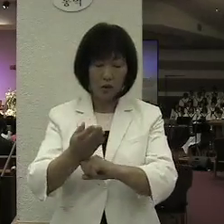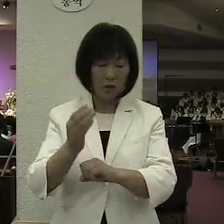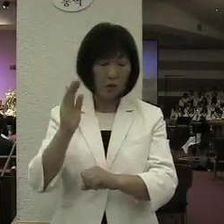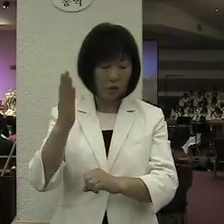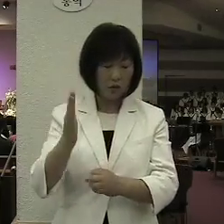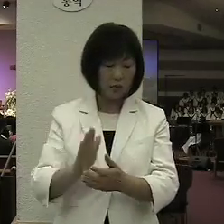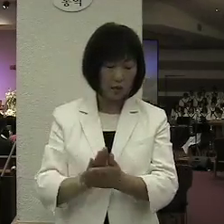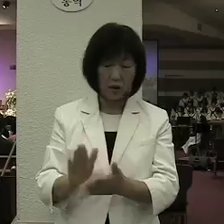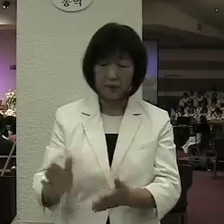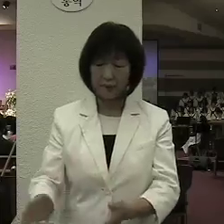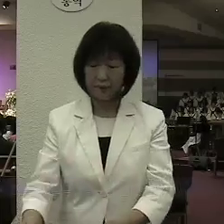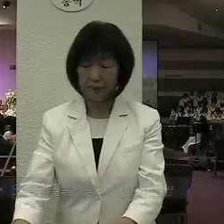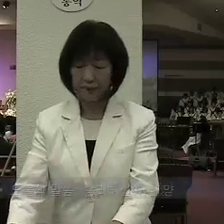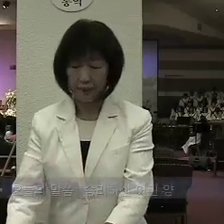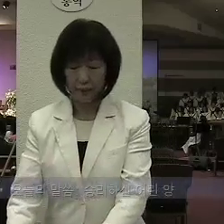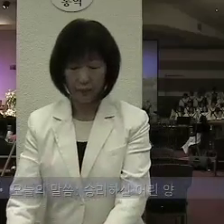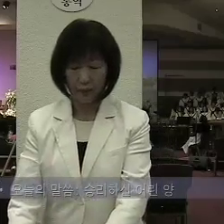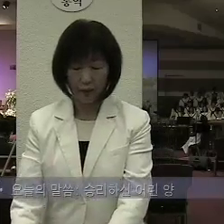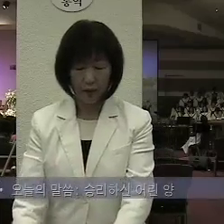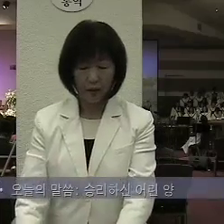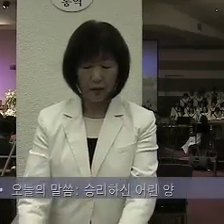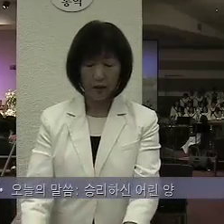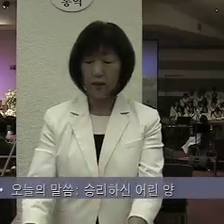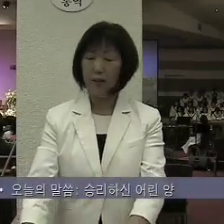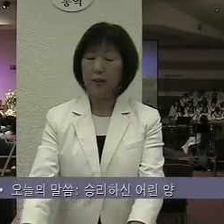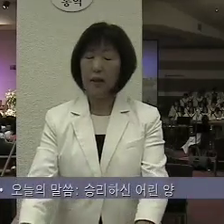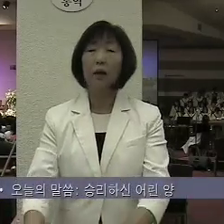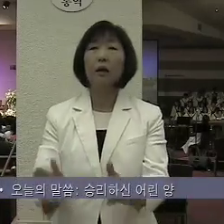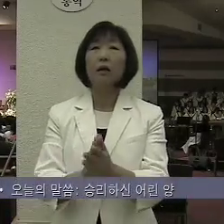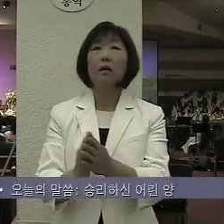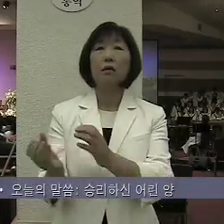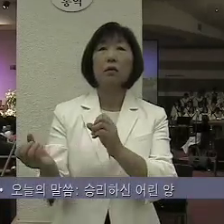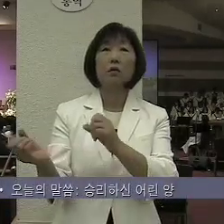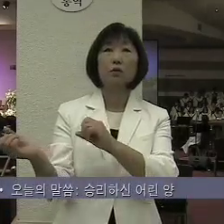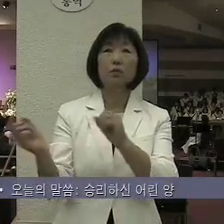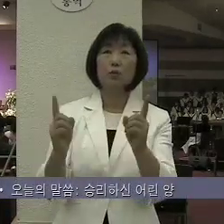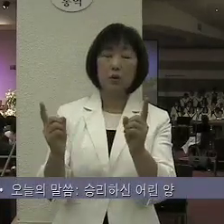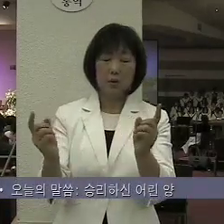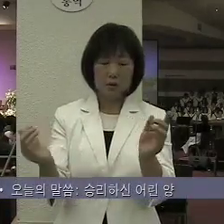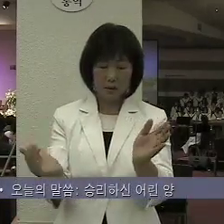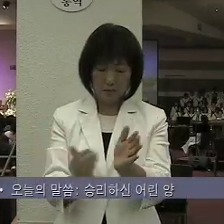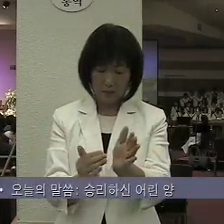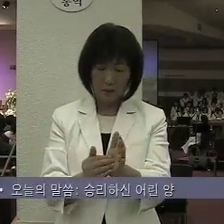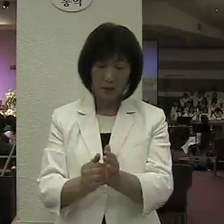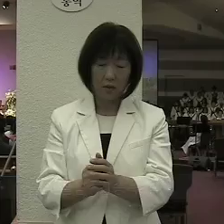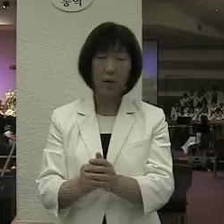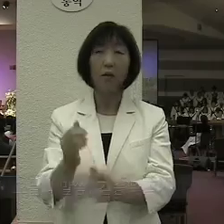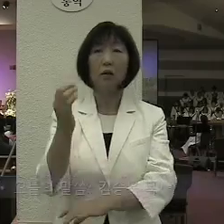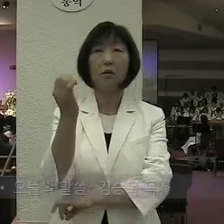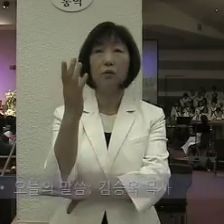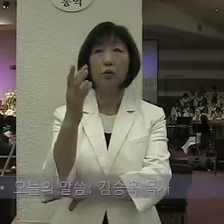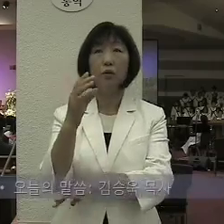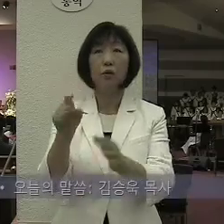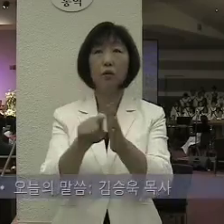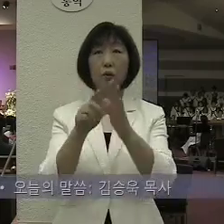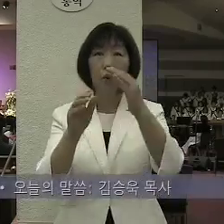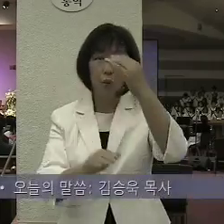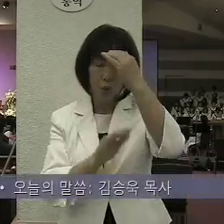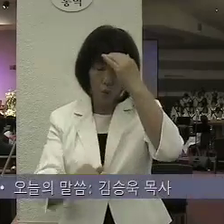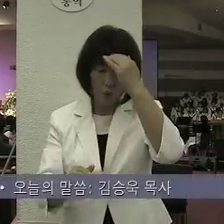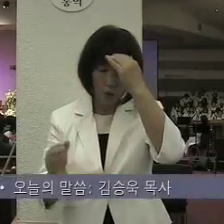사람들을 피로 사서 하나님께 드리시고 저희로 우리 하나님 앞에서 나라와 제사를